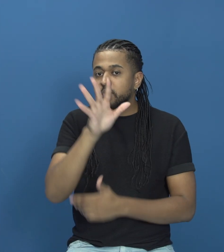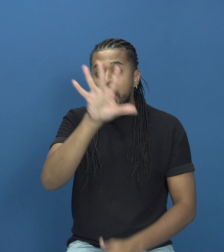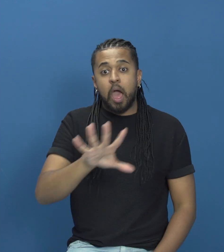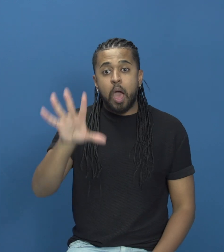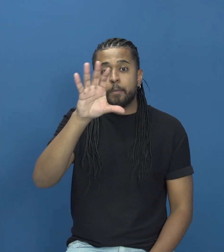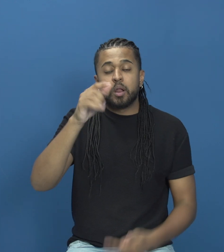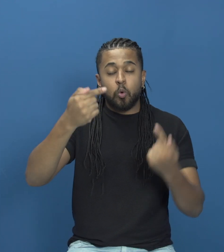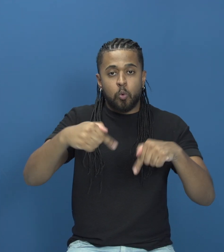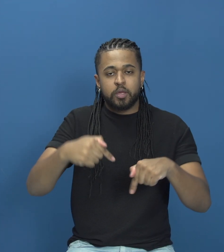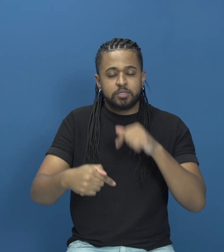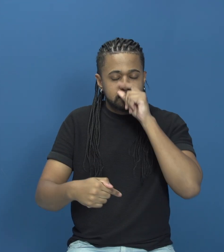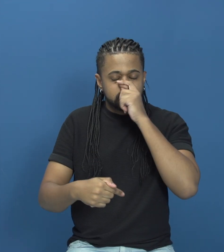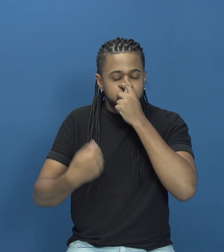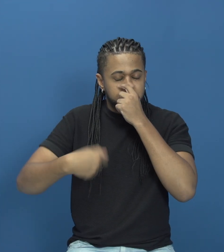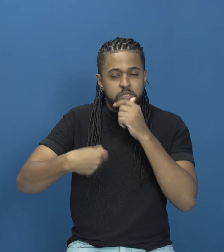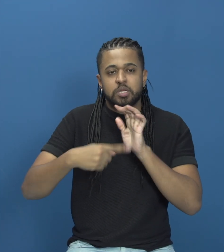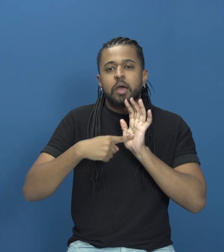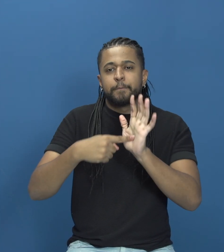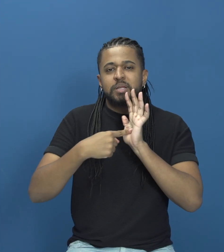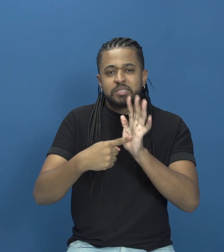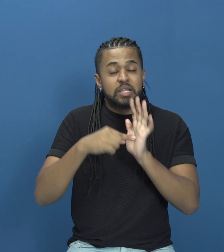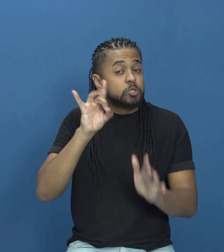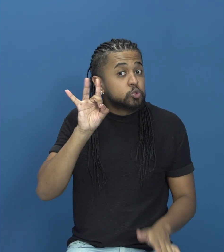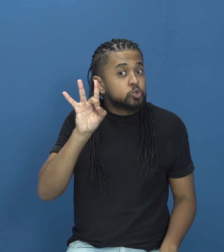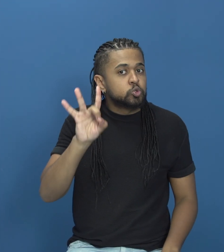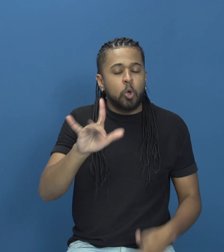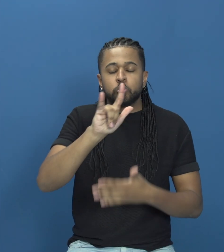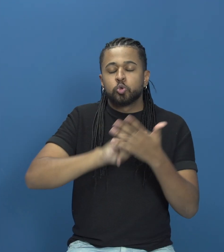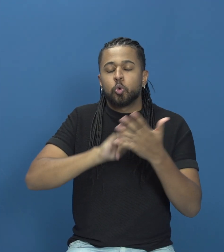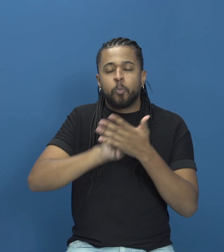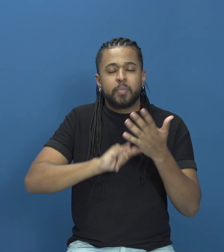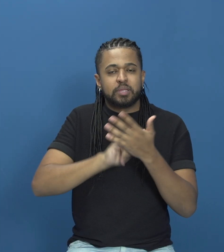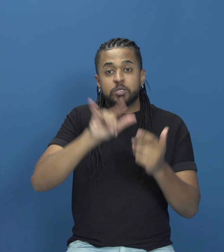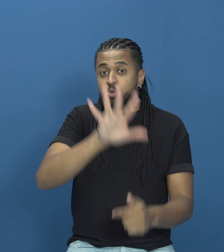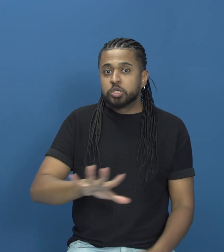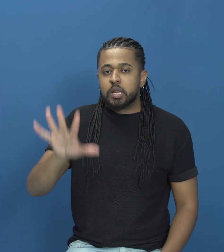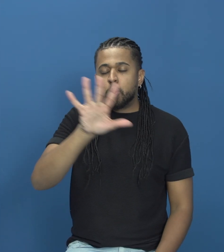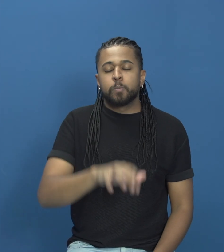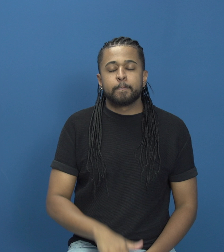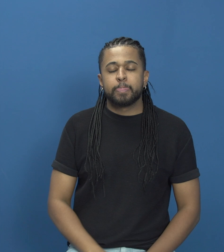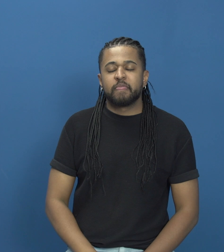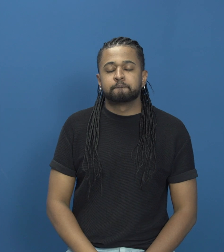ampla concorrência, deverá apresentar apenas a documentação geral.